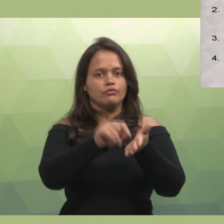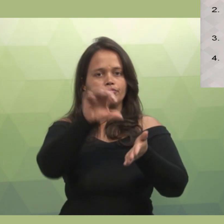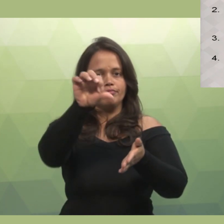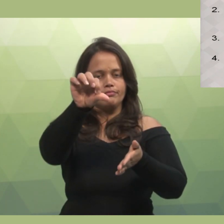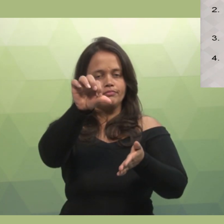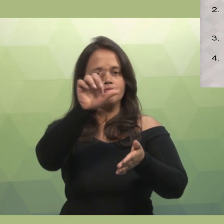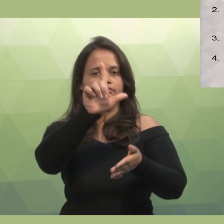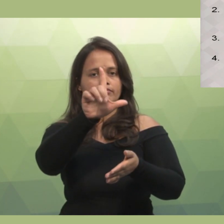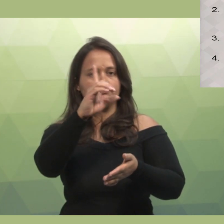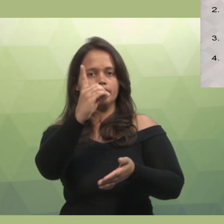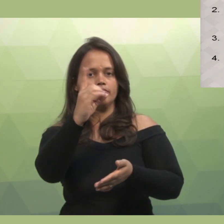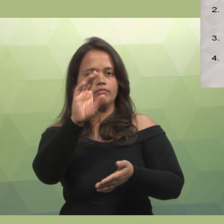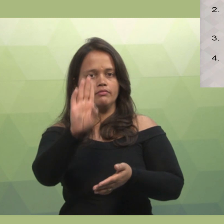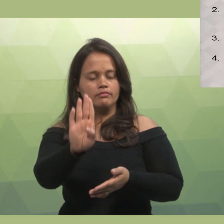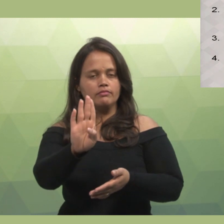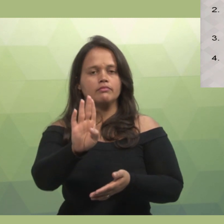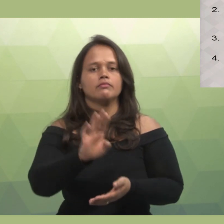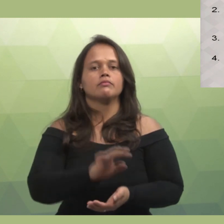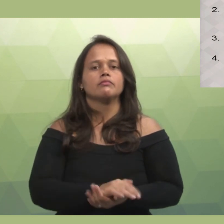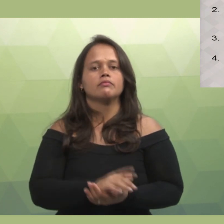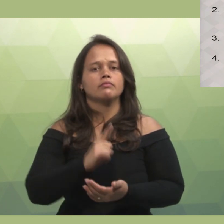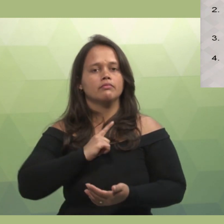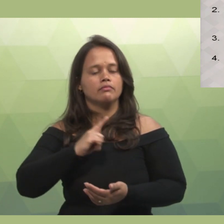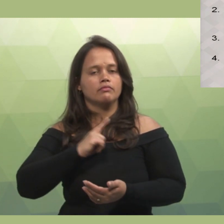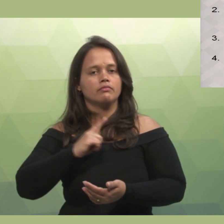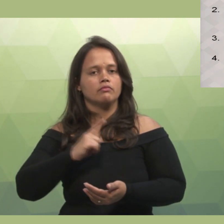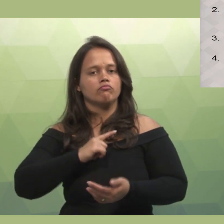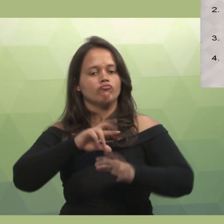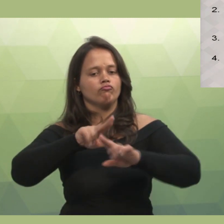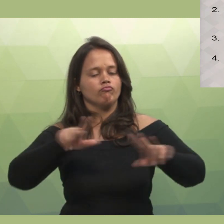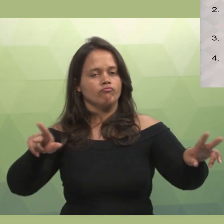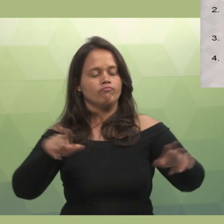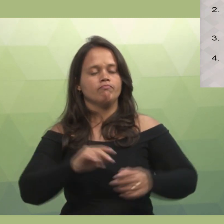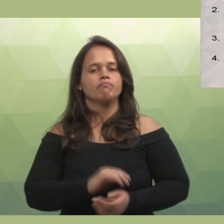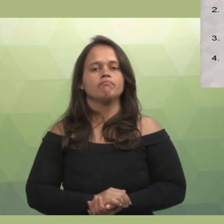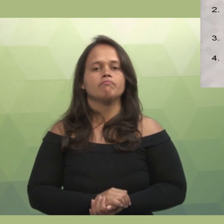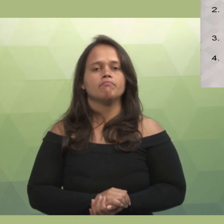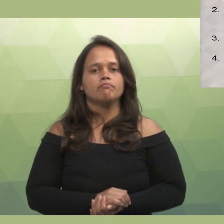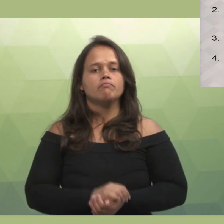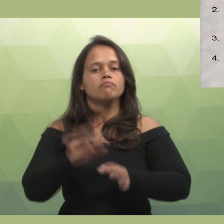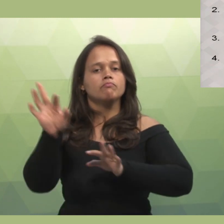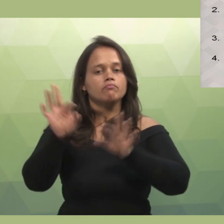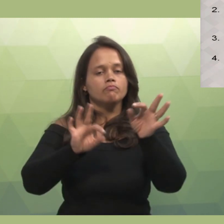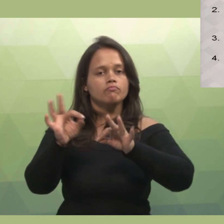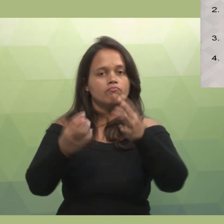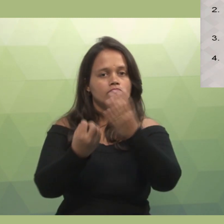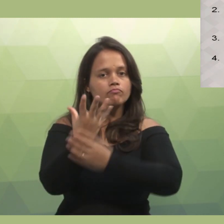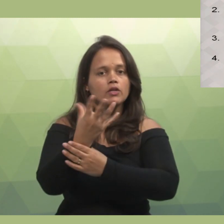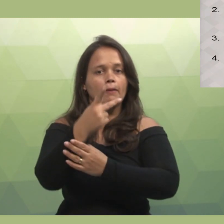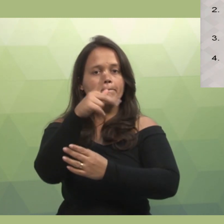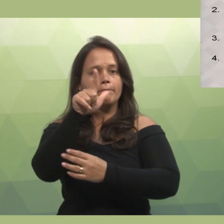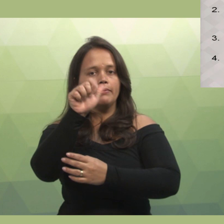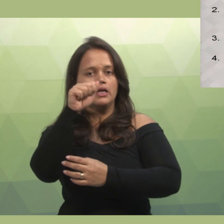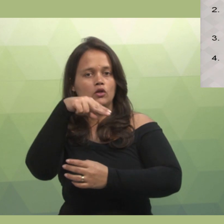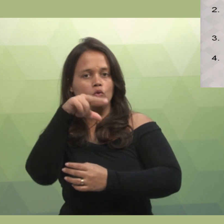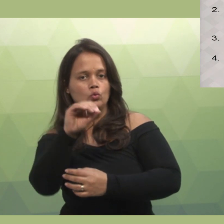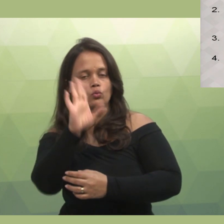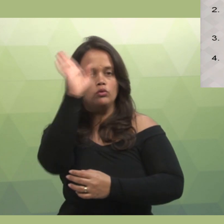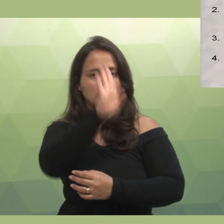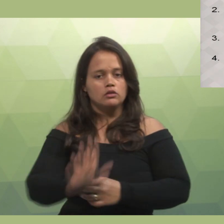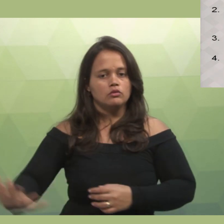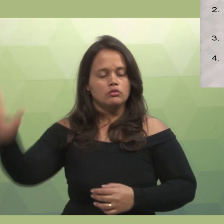destacam a elaboração de Plano Nacional de Educação, em colaboração com estados